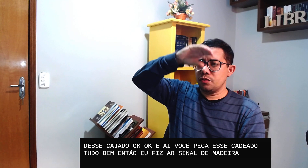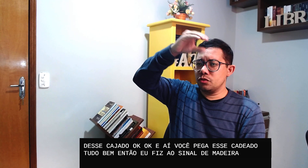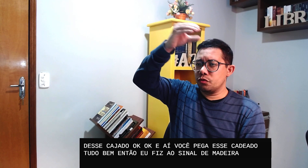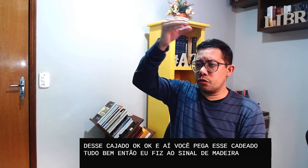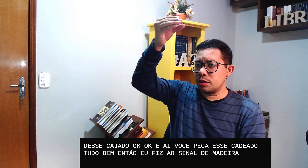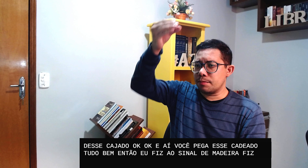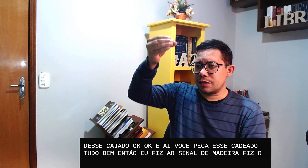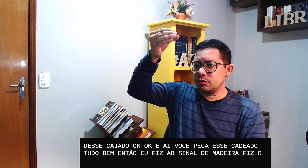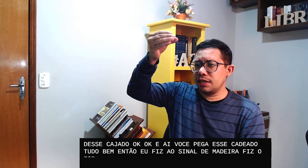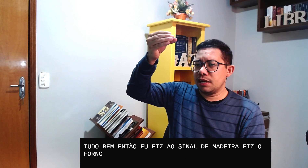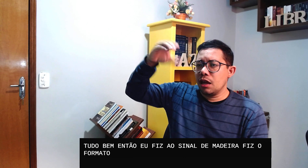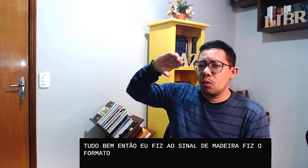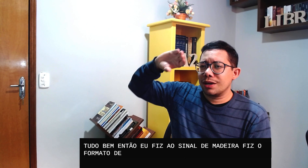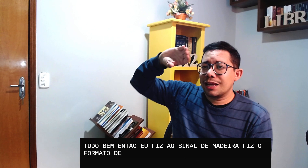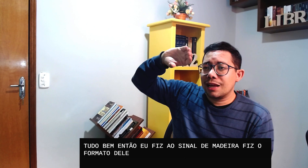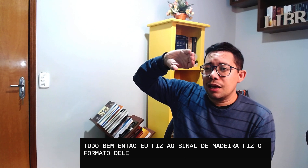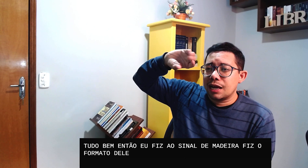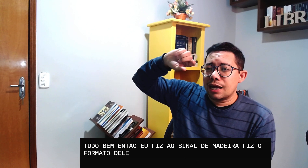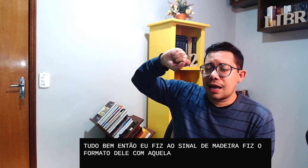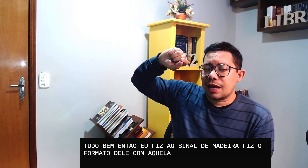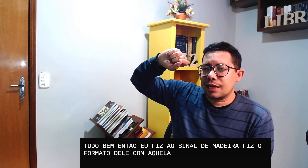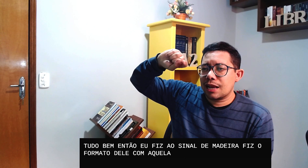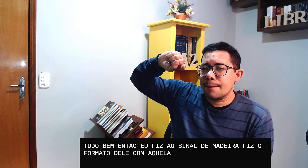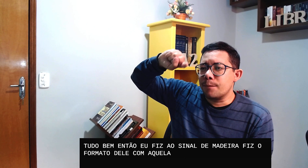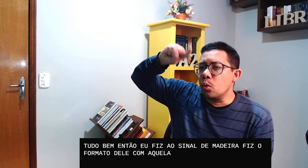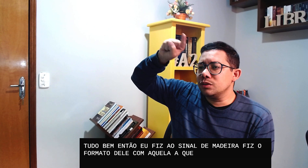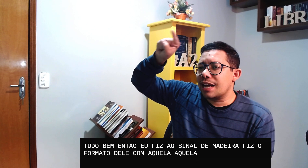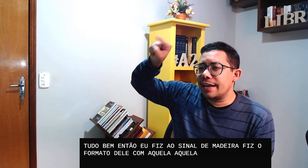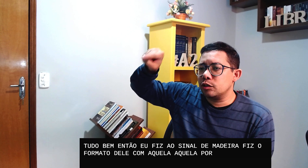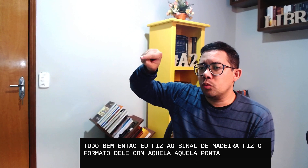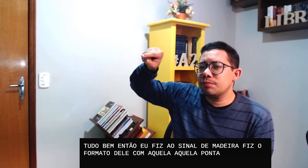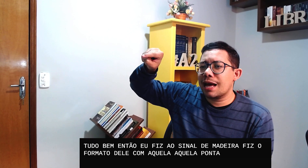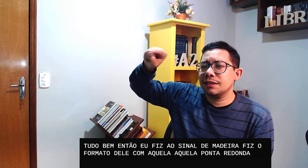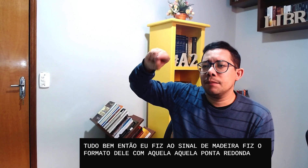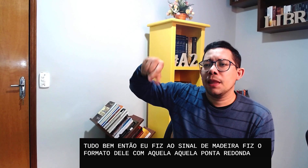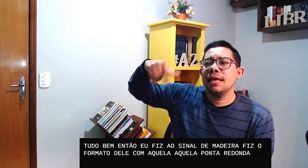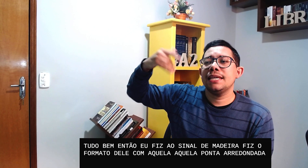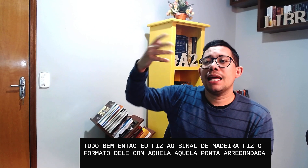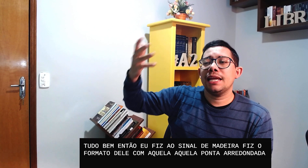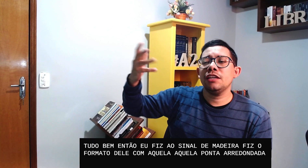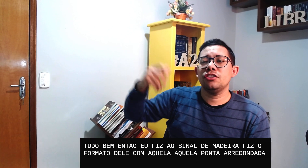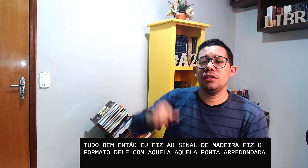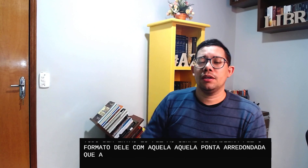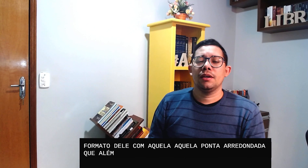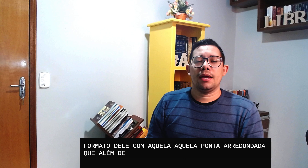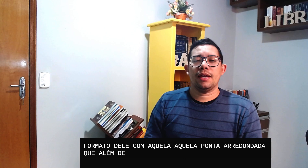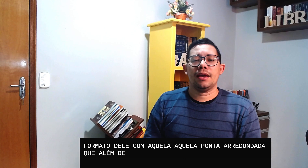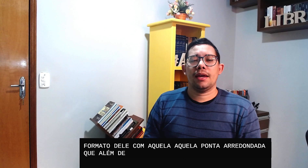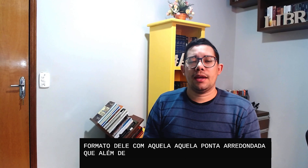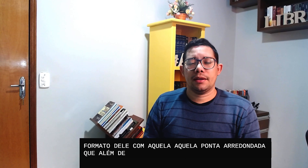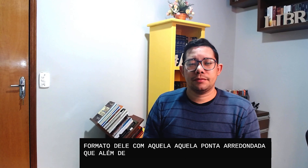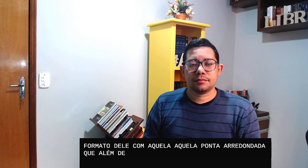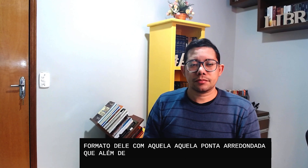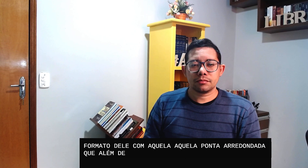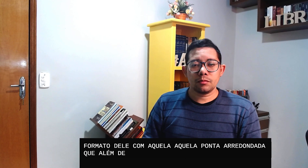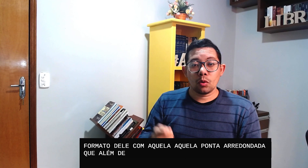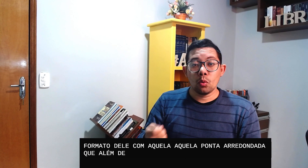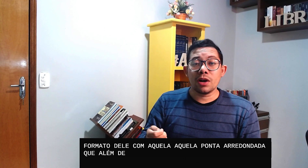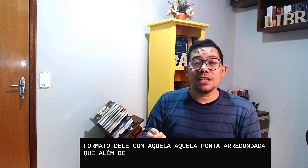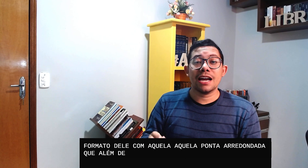fiz o formato dele com aquela ponta arredondada, que além de o